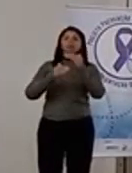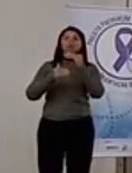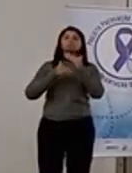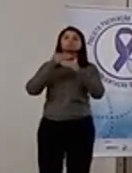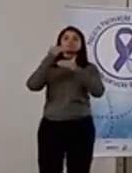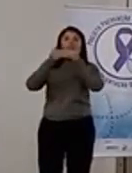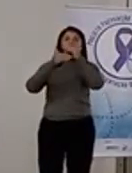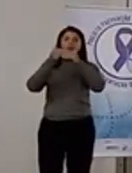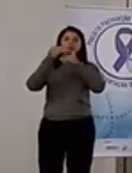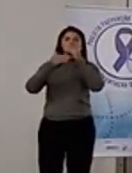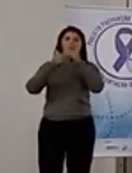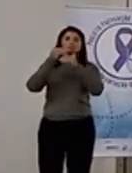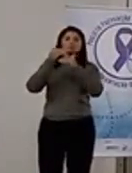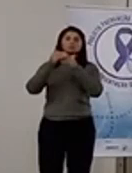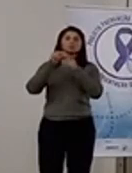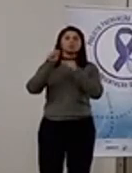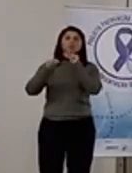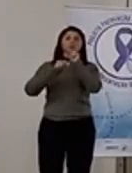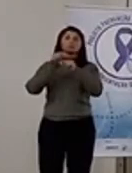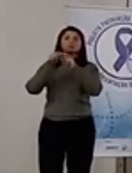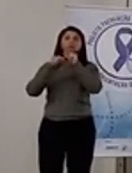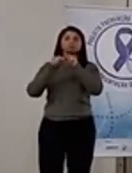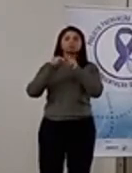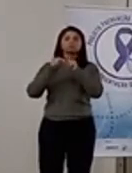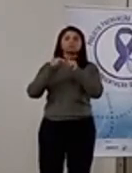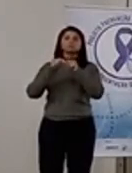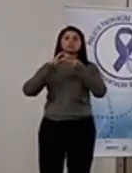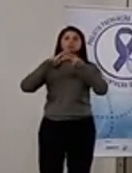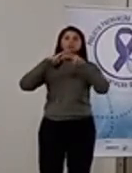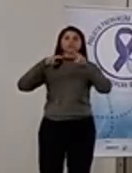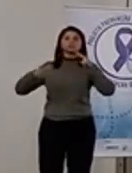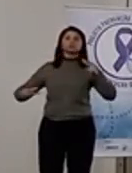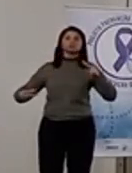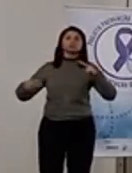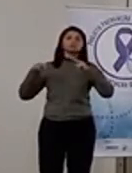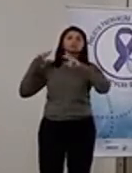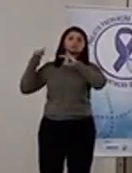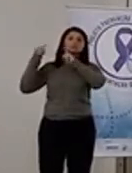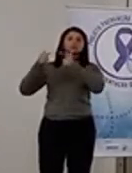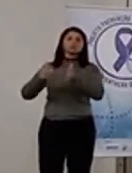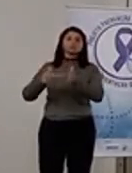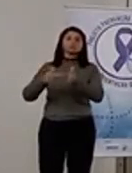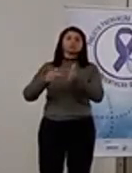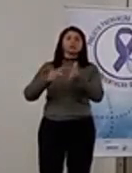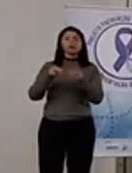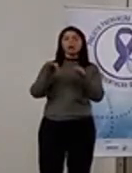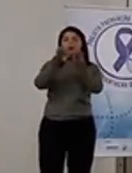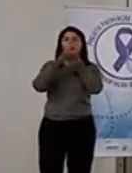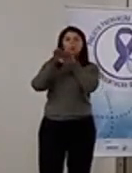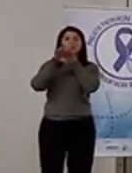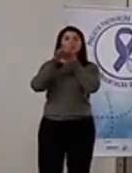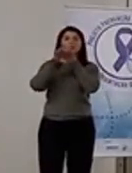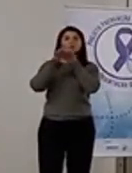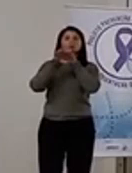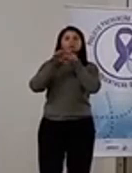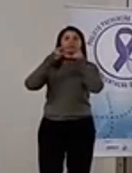esse conceito. Malformação congênita é igual a malformação genética?